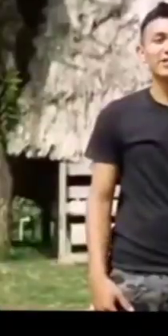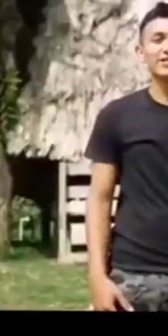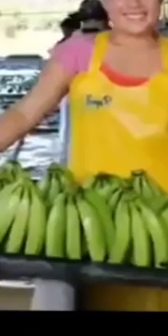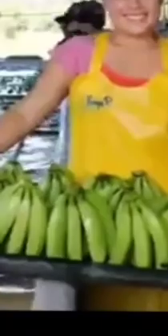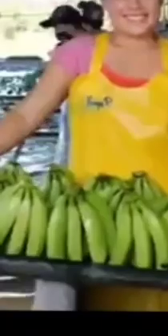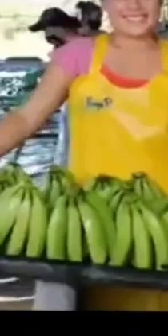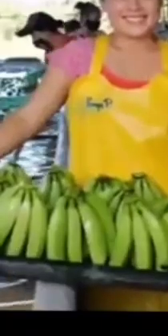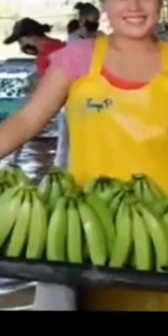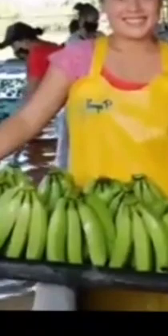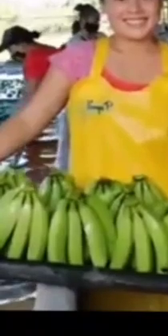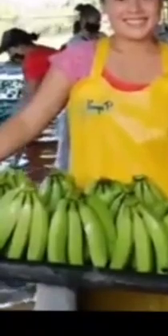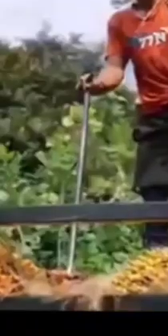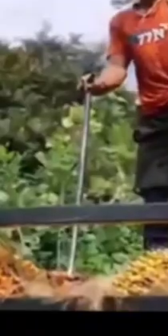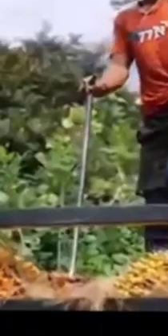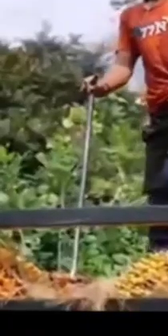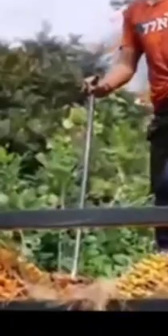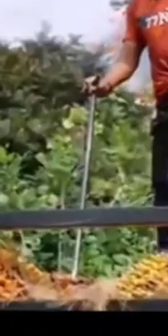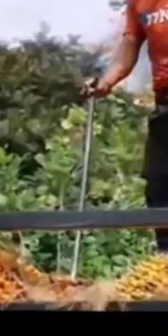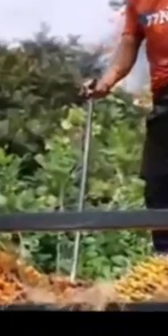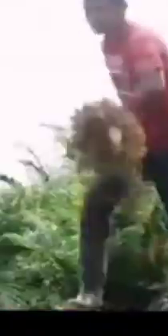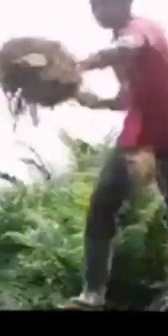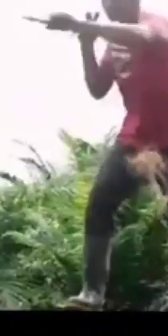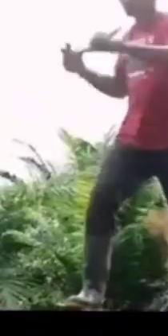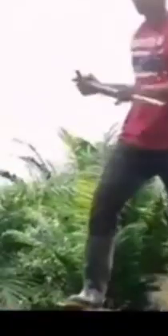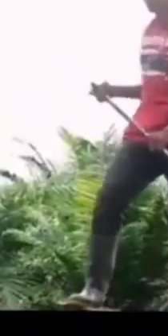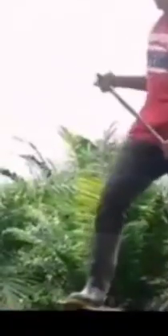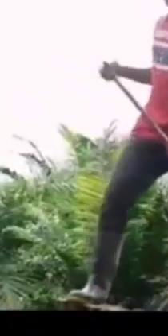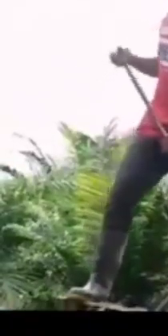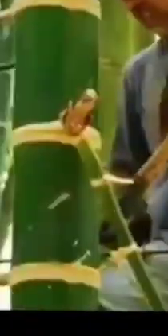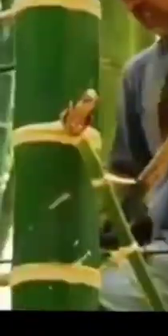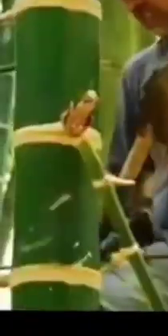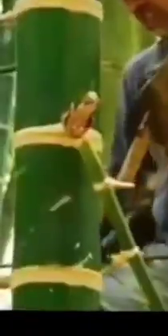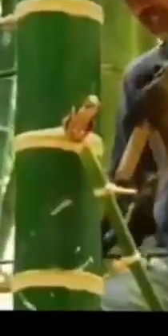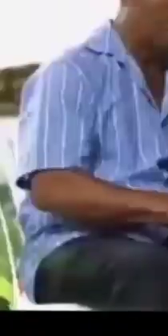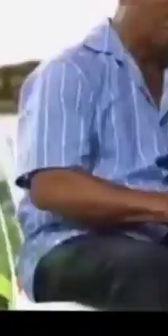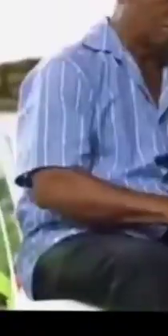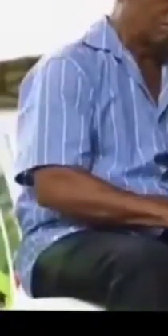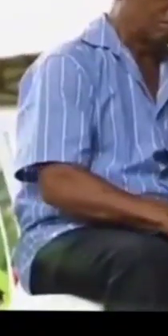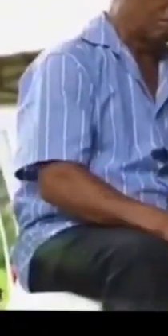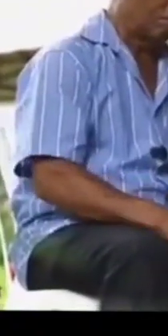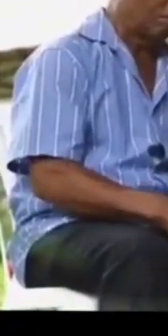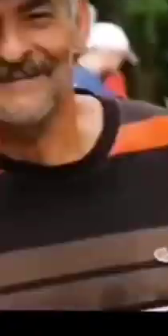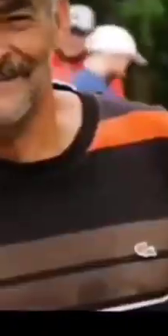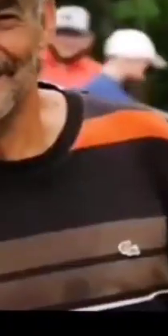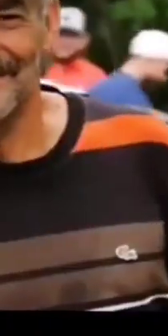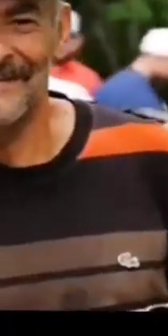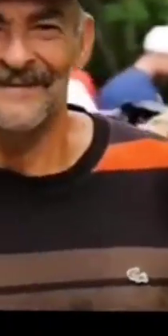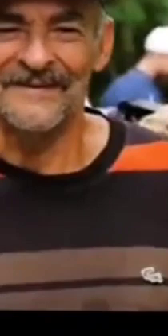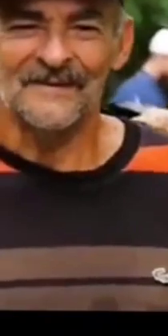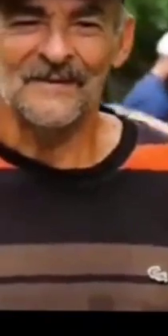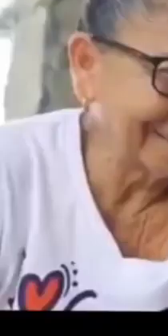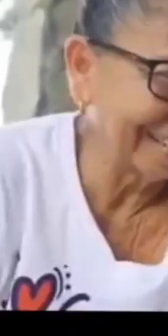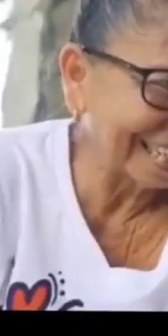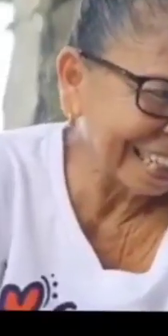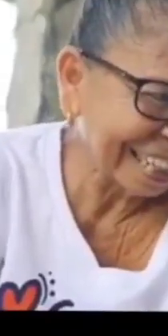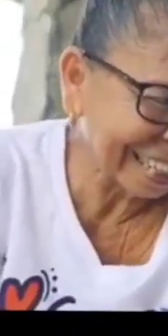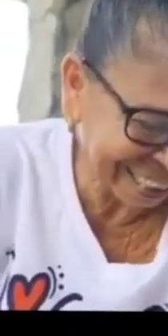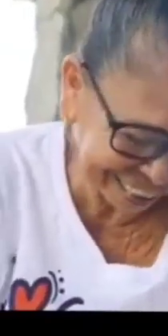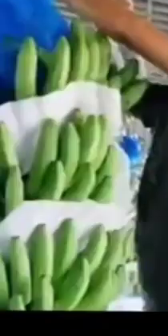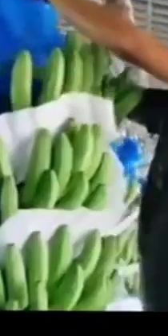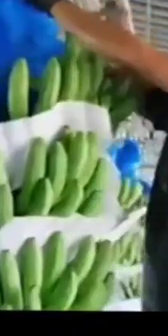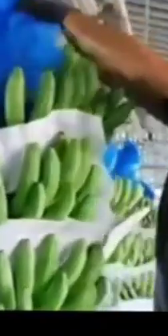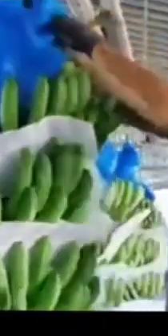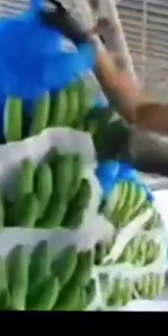diásporas que enriquecen su cultura y legado una población trabajadora y honrada gente sonriente y amigable